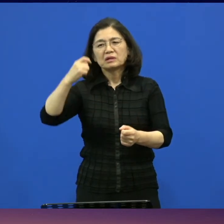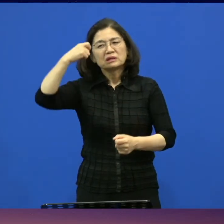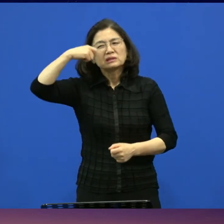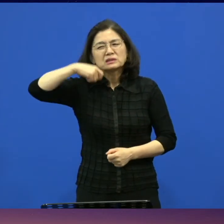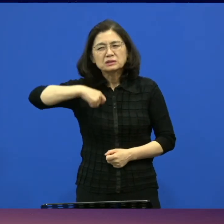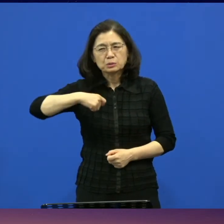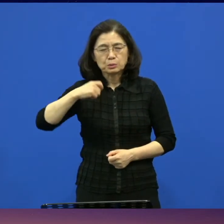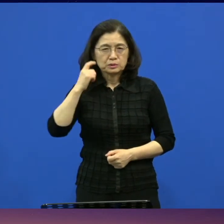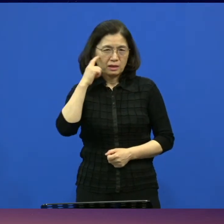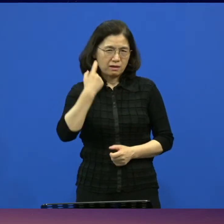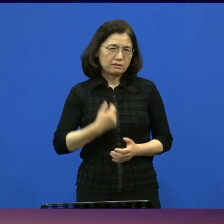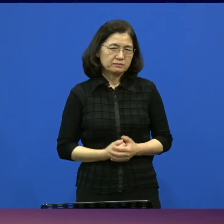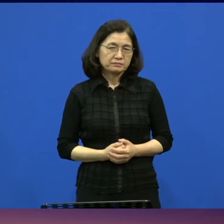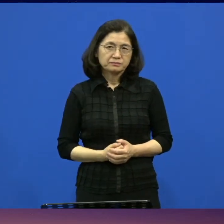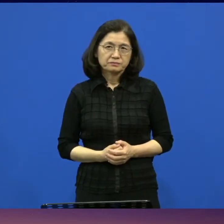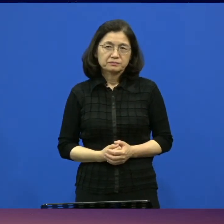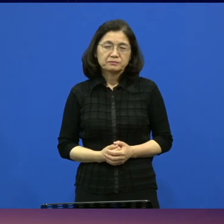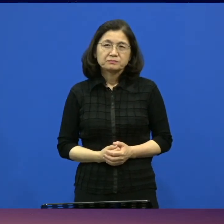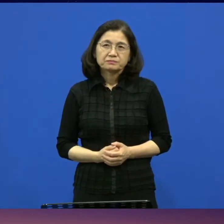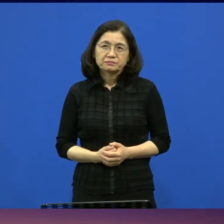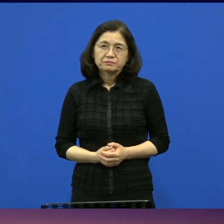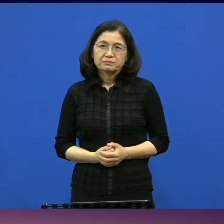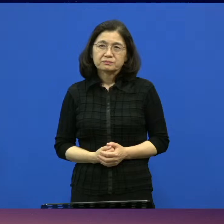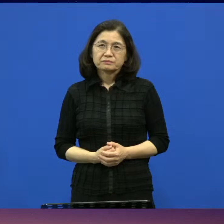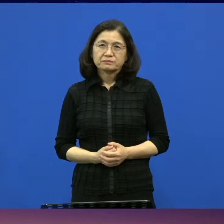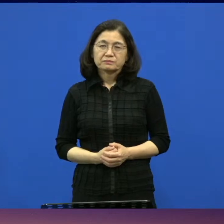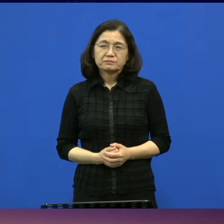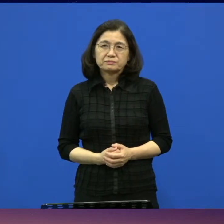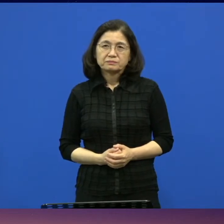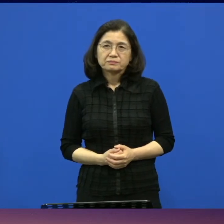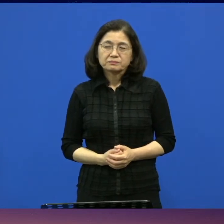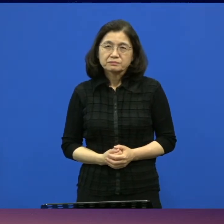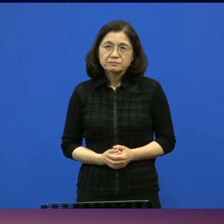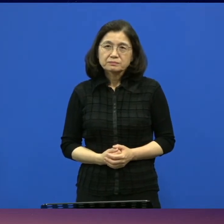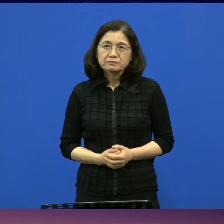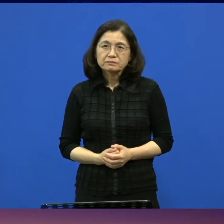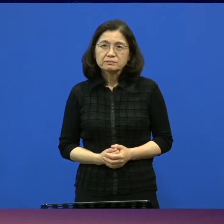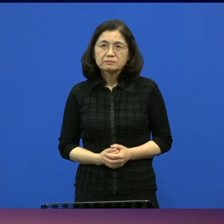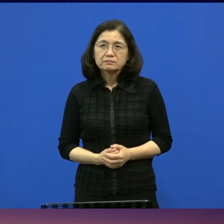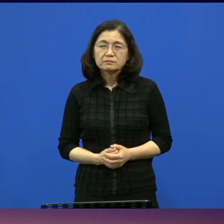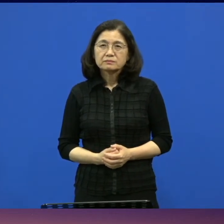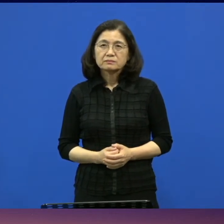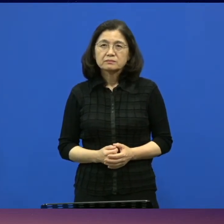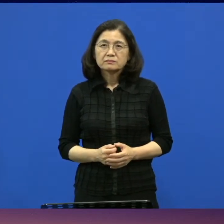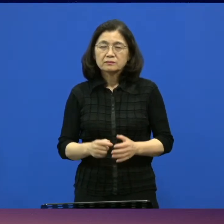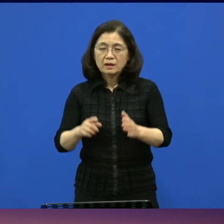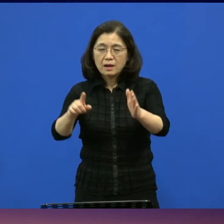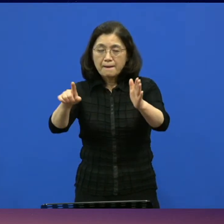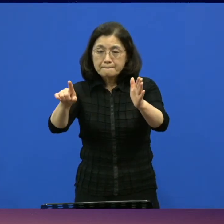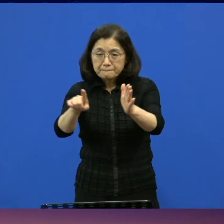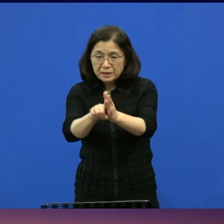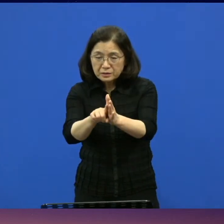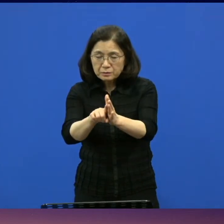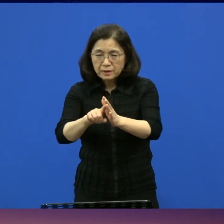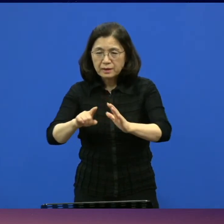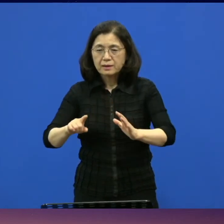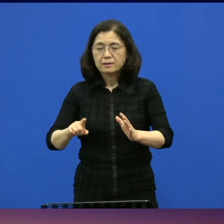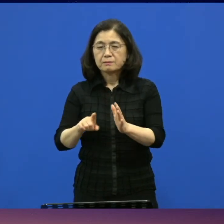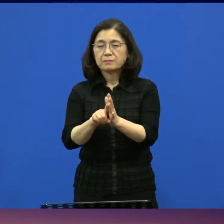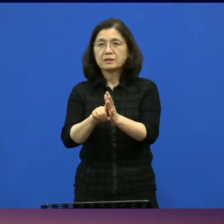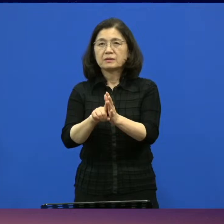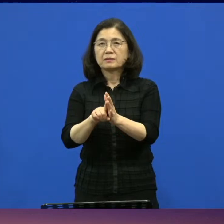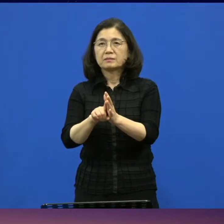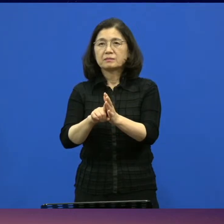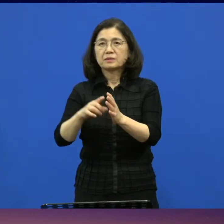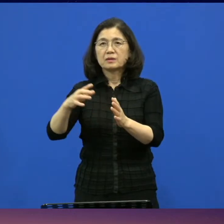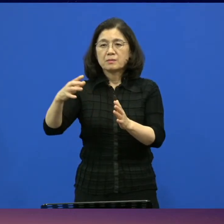너무 깊은 골짜기 안으로 들어가 살고 있는 것입니다. 어떤 사람은 믿음의 세계 안에 들어왔으면서 여전히